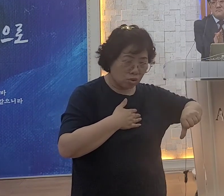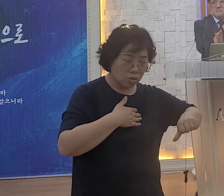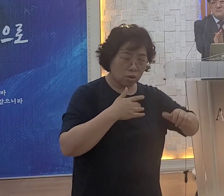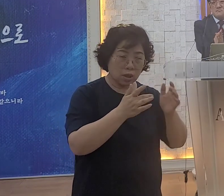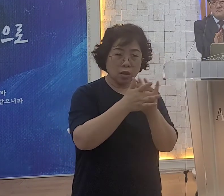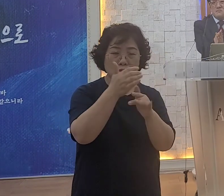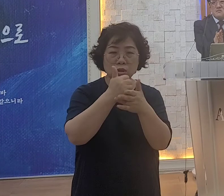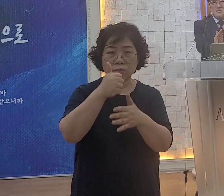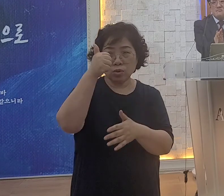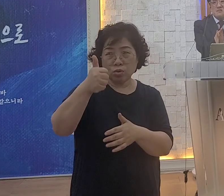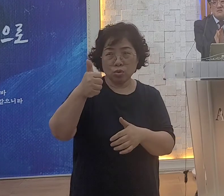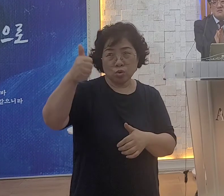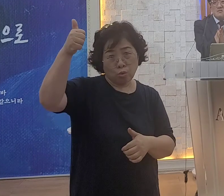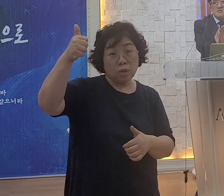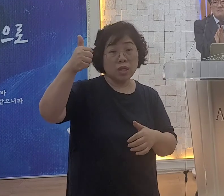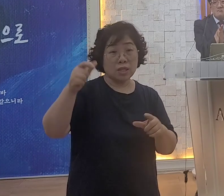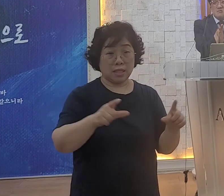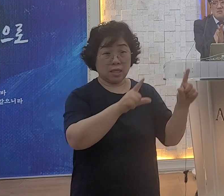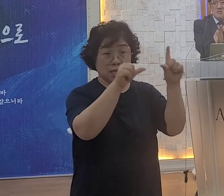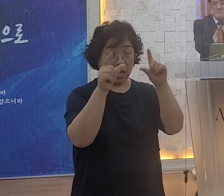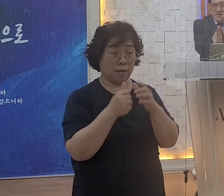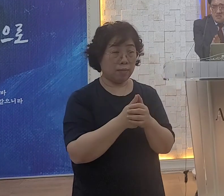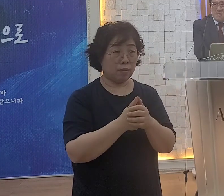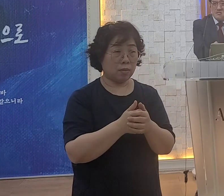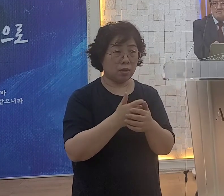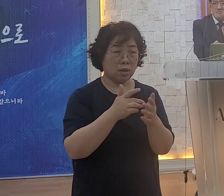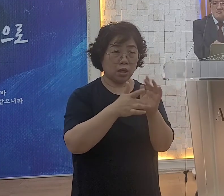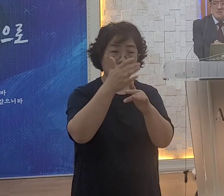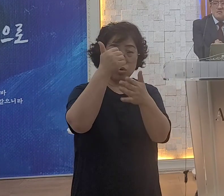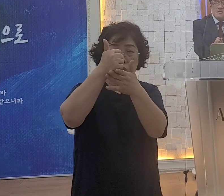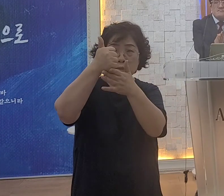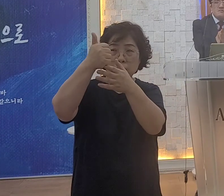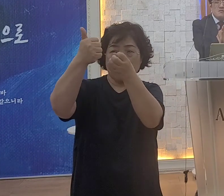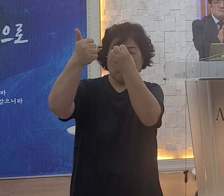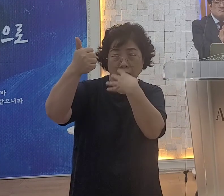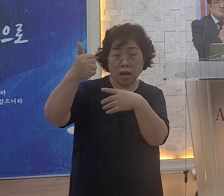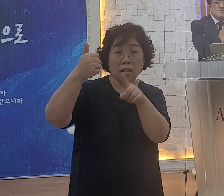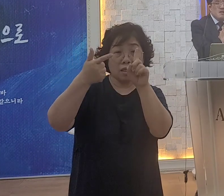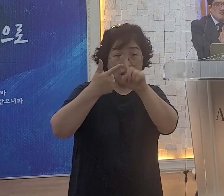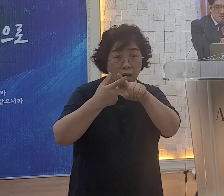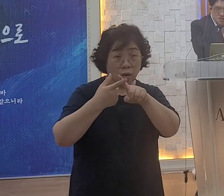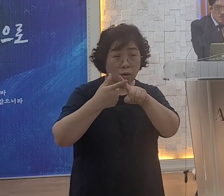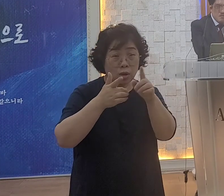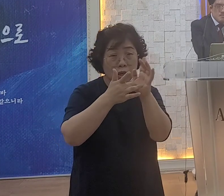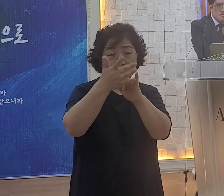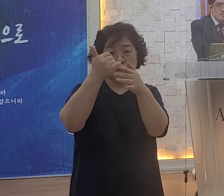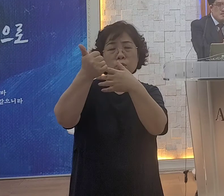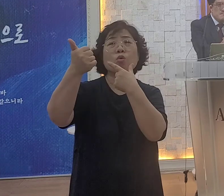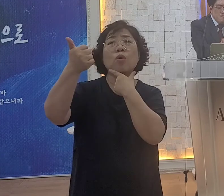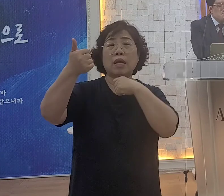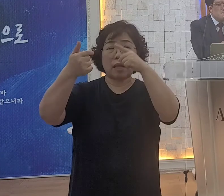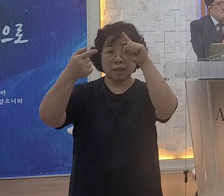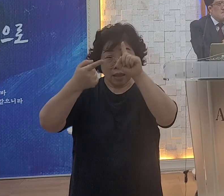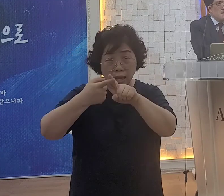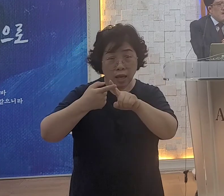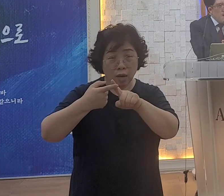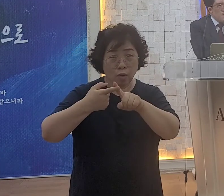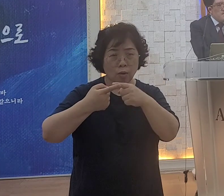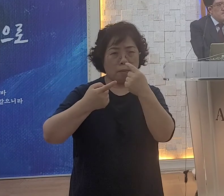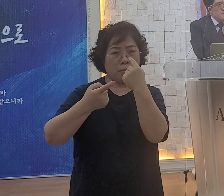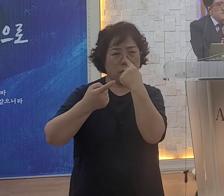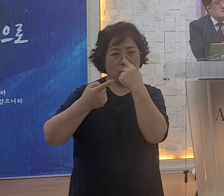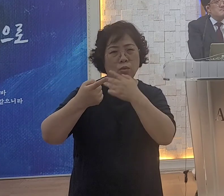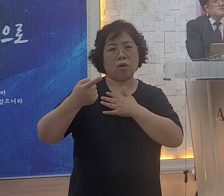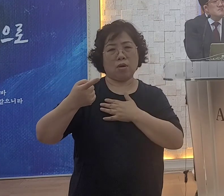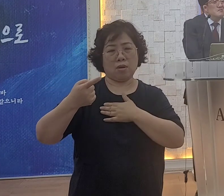삶. 그분이 무엇을 말씀하시고 그분이 무엇을 원하시는지를 배우고